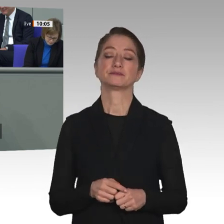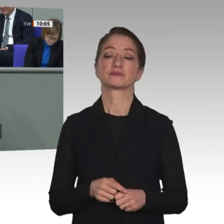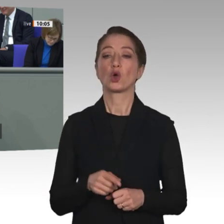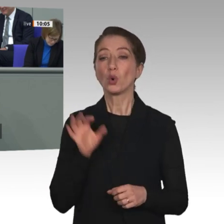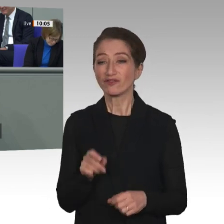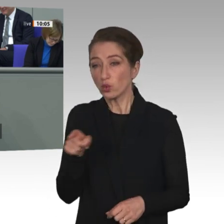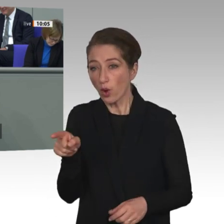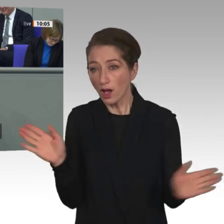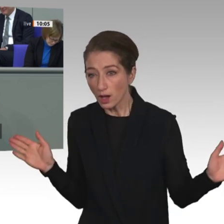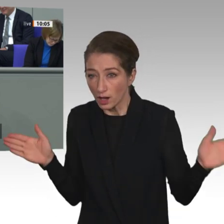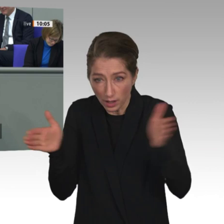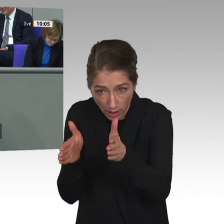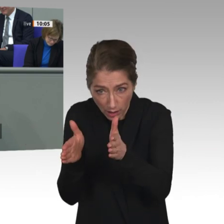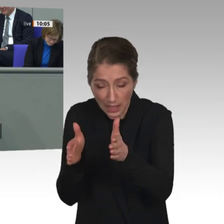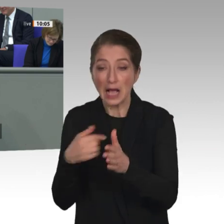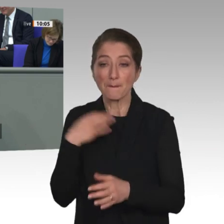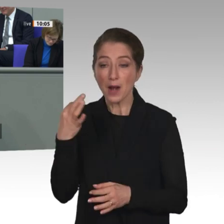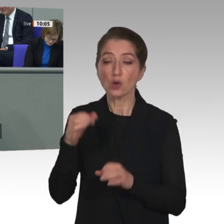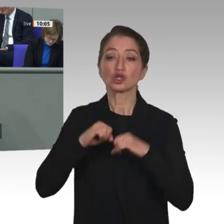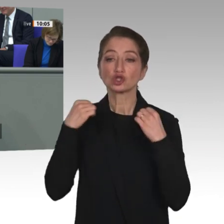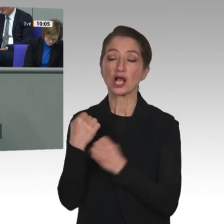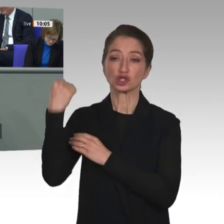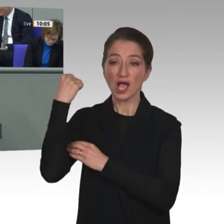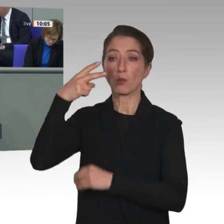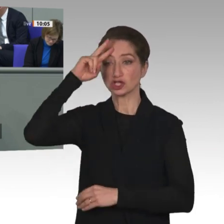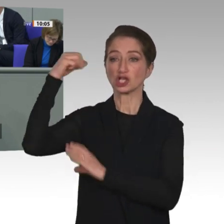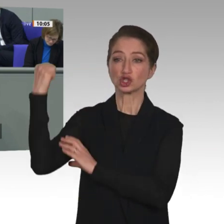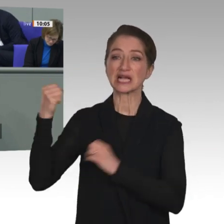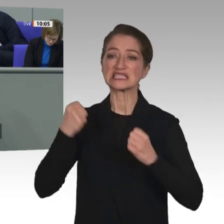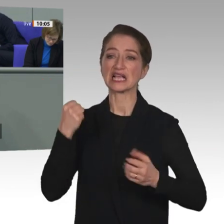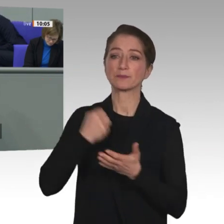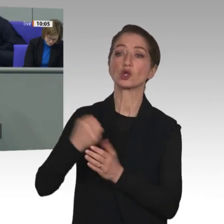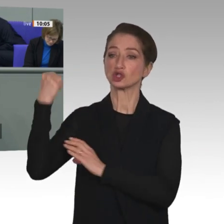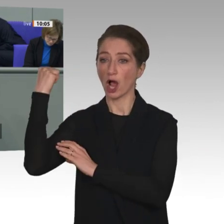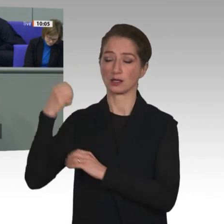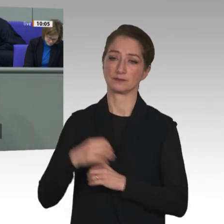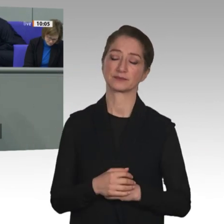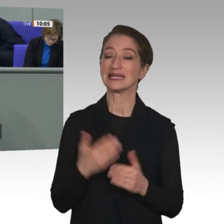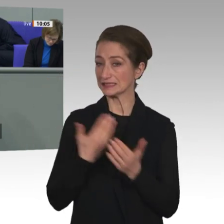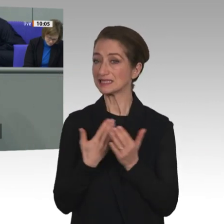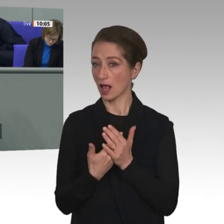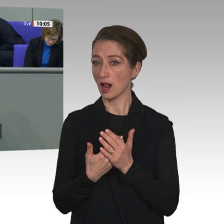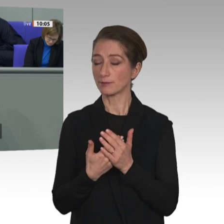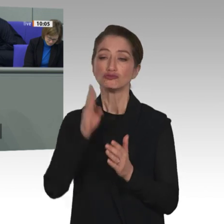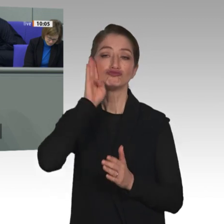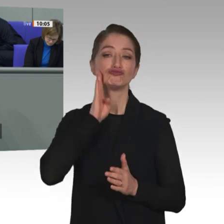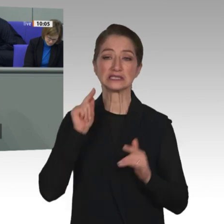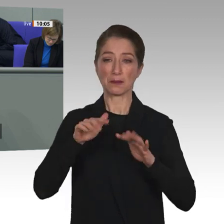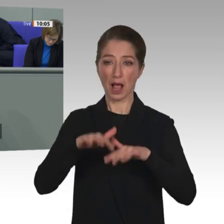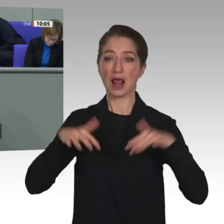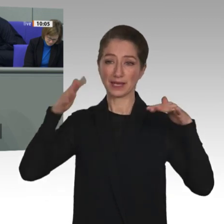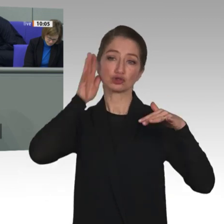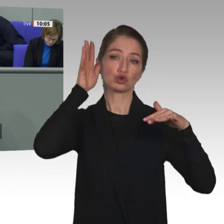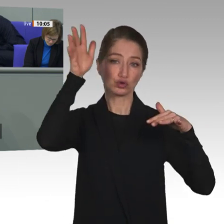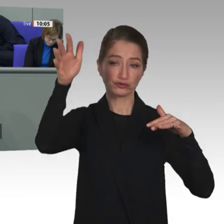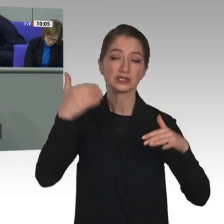brauchen wir diesen starken Staat mit unserer Polizei, mit den Sicherheitsbehörden. Und deshalb bitte ich das ganze Parlament, dass wir in der Zukunft